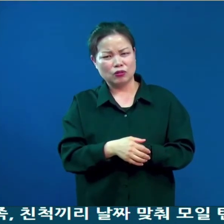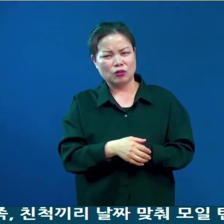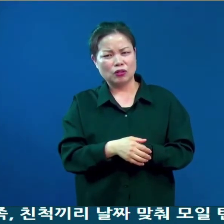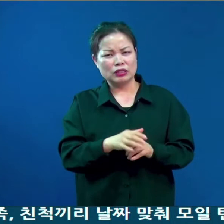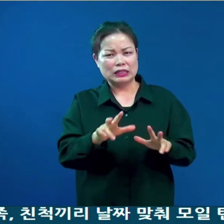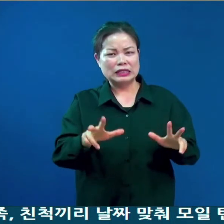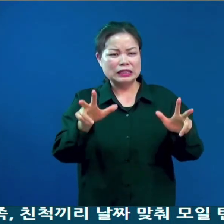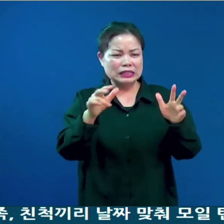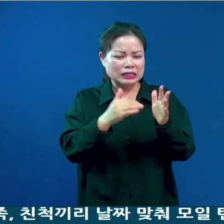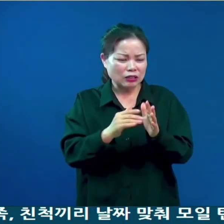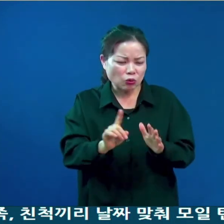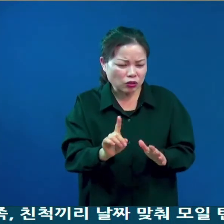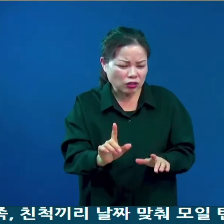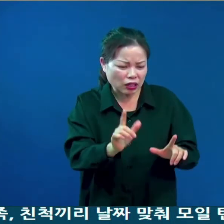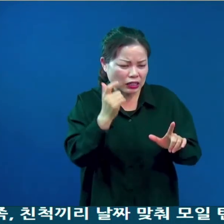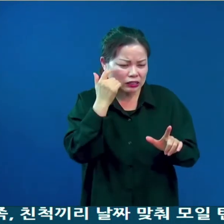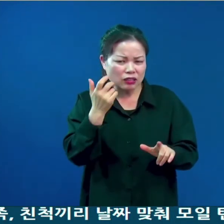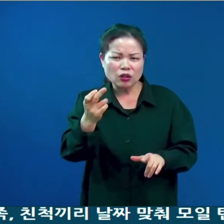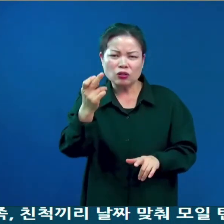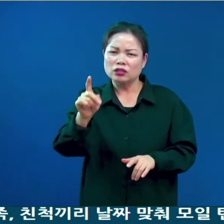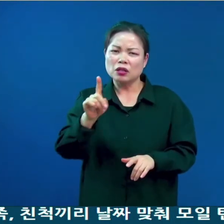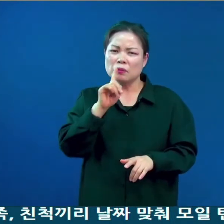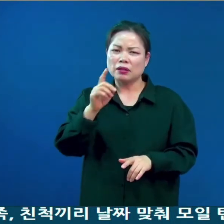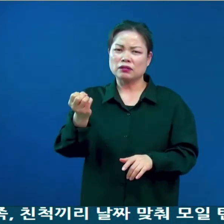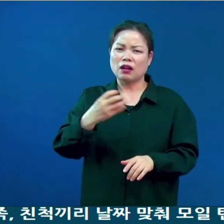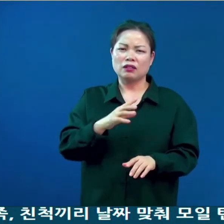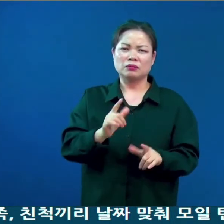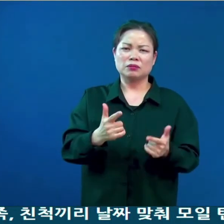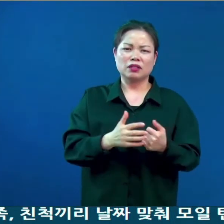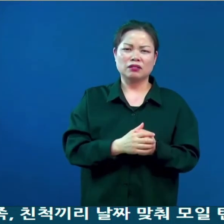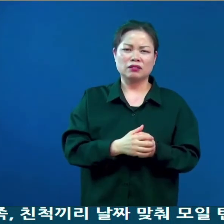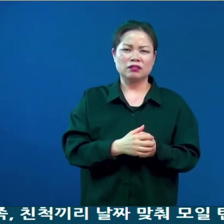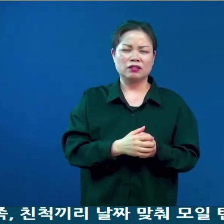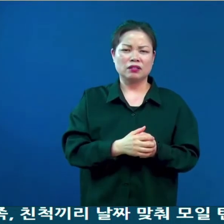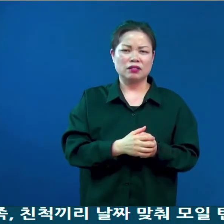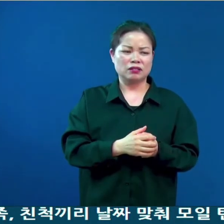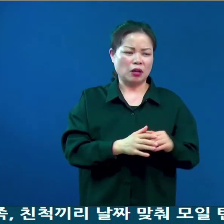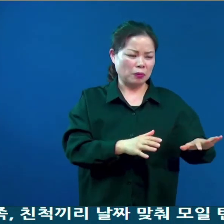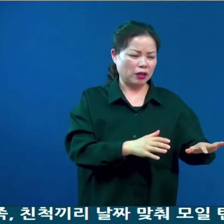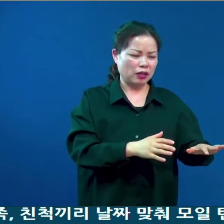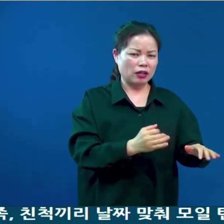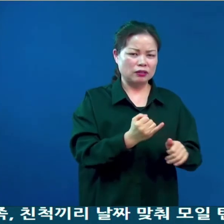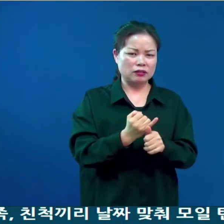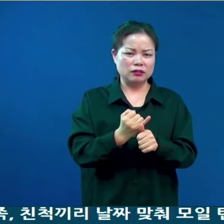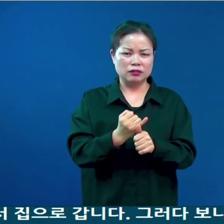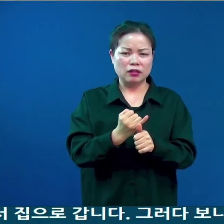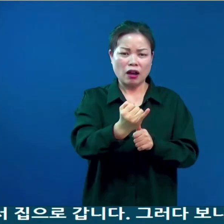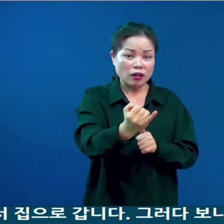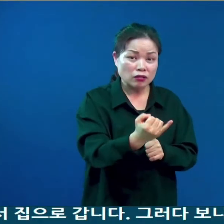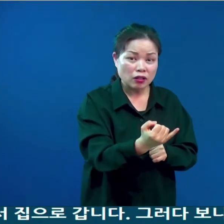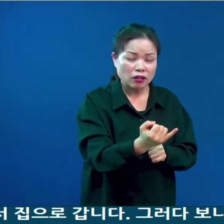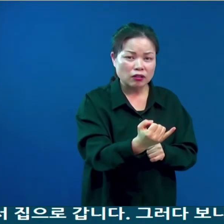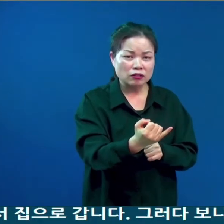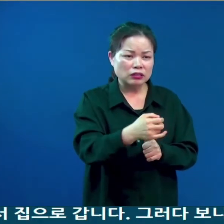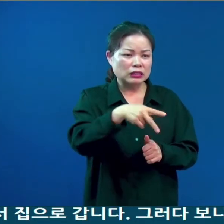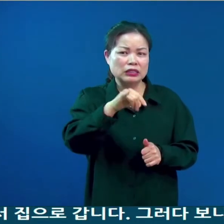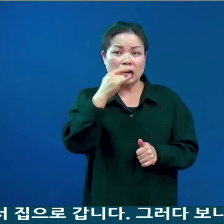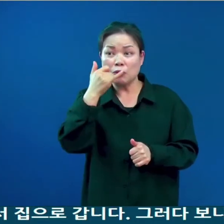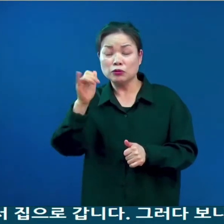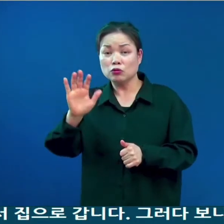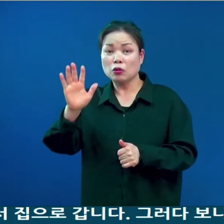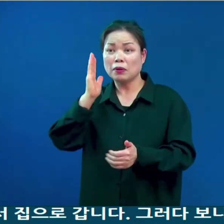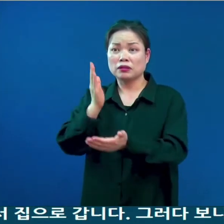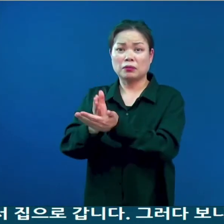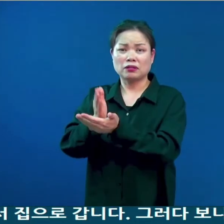도대체 여태까지 뭐 하고 살았냐? 형님 그렇게 말씀하시는 거 아닙니다. 그러면은 옆에 있던 아내가 아니야, 그 시아버님도 그렇게 얘기하시는